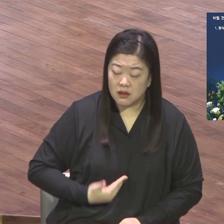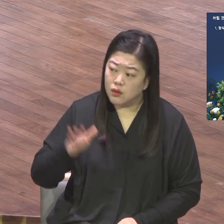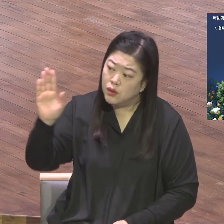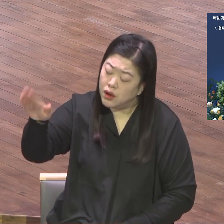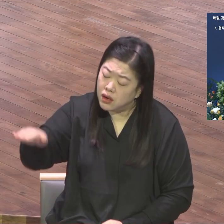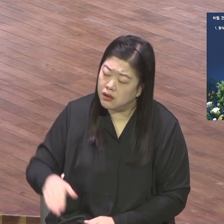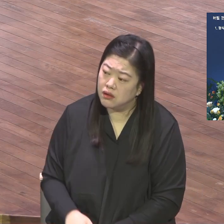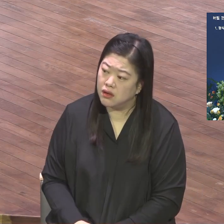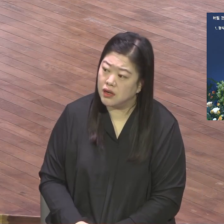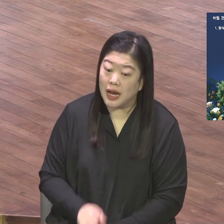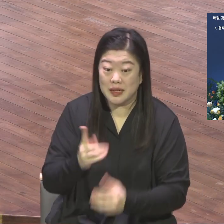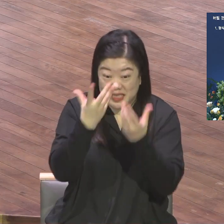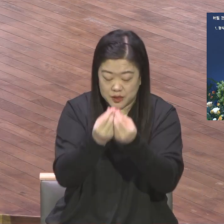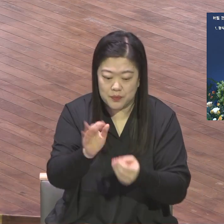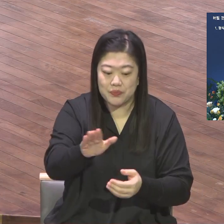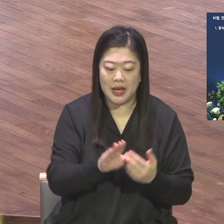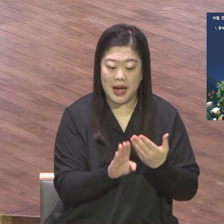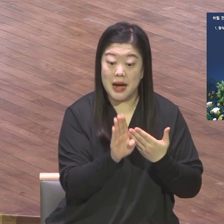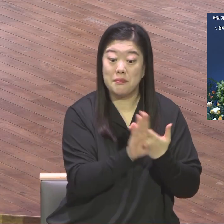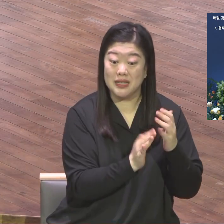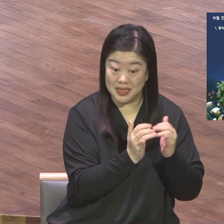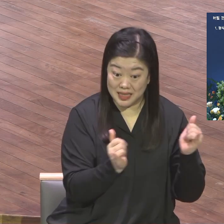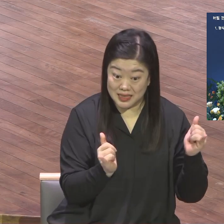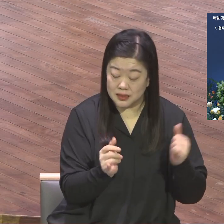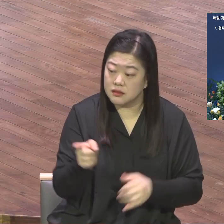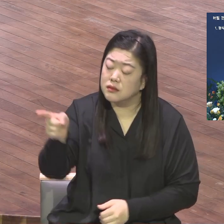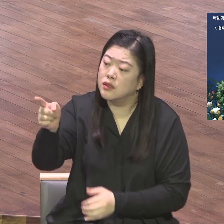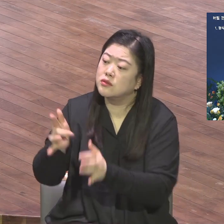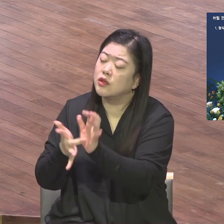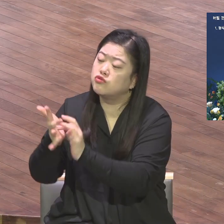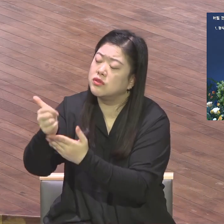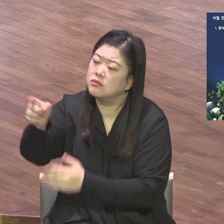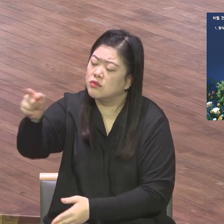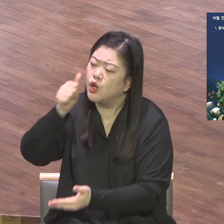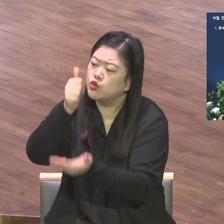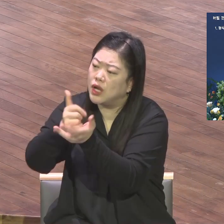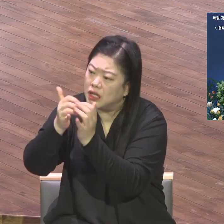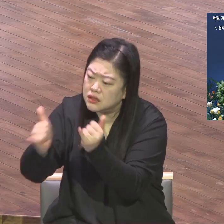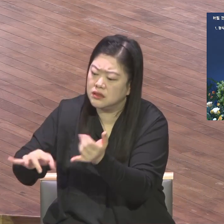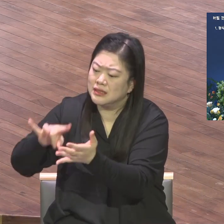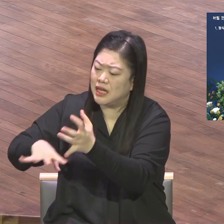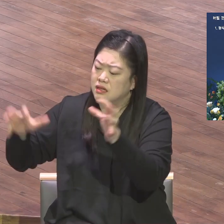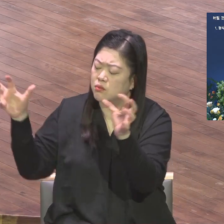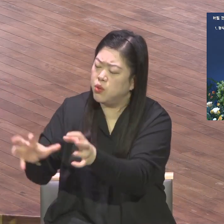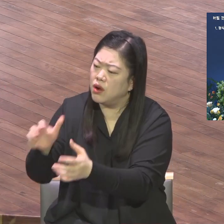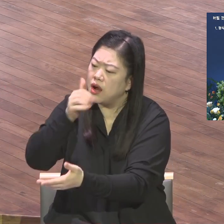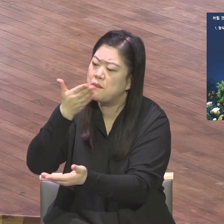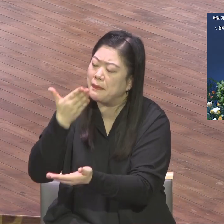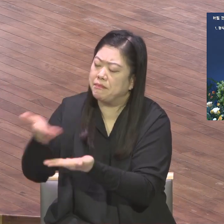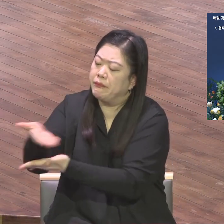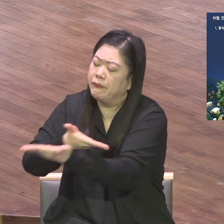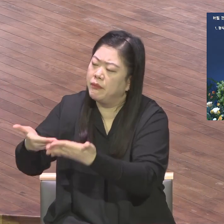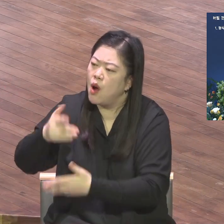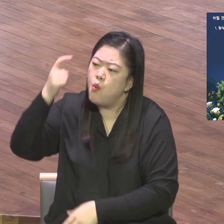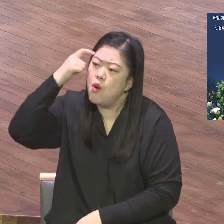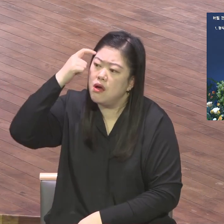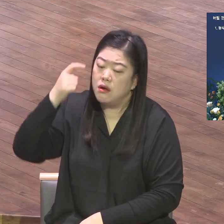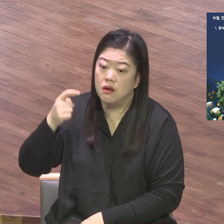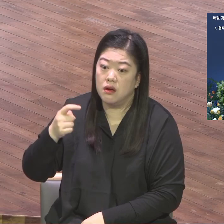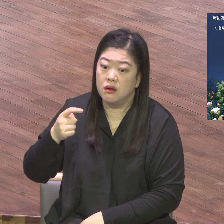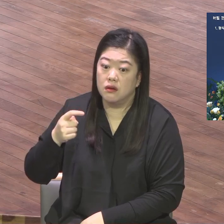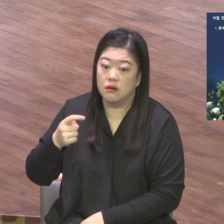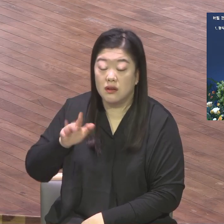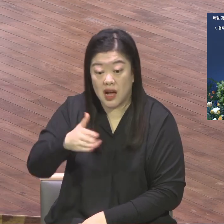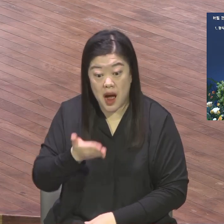식사하느냐고 따진 것 따집니다. 왜 죄인들하고 세리하고 식사하느냐 따지잖아요. 밥 먹는 것도